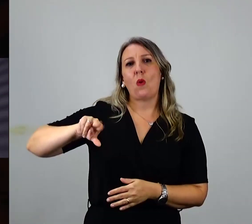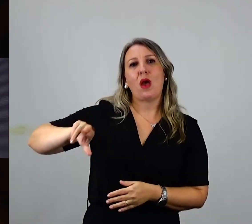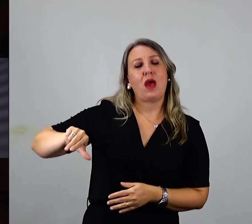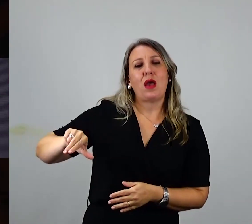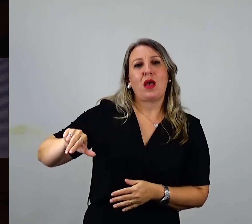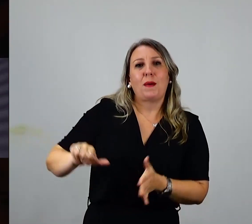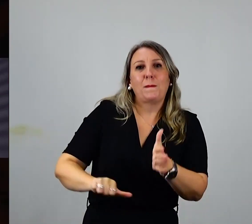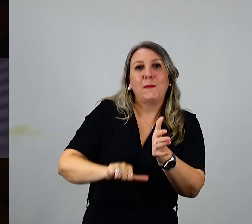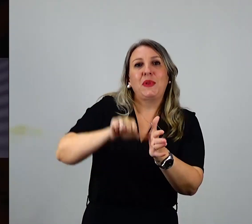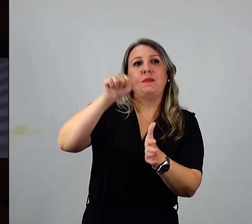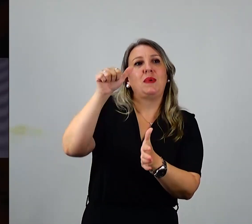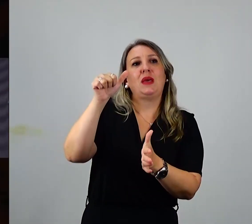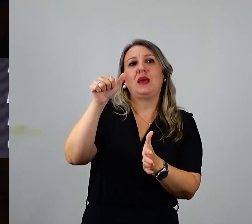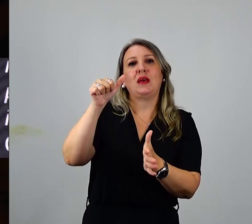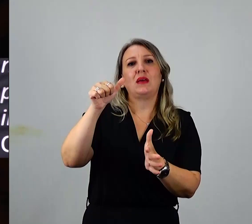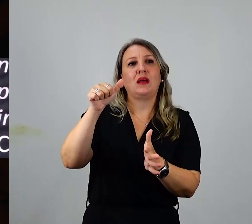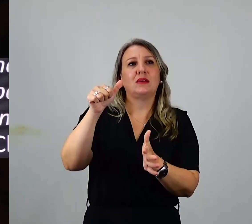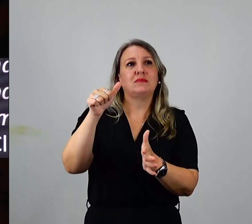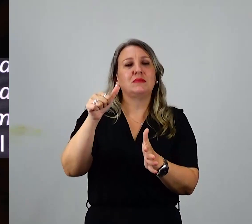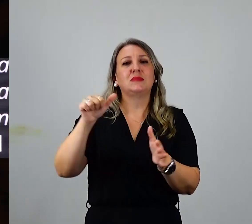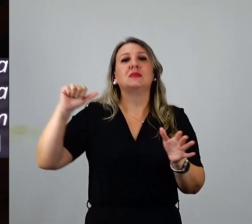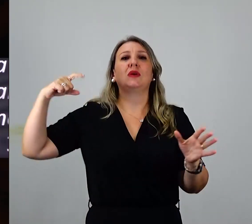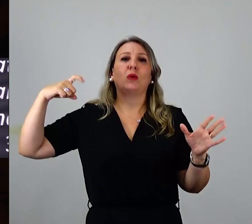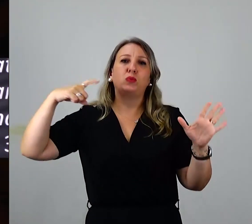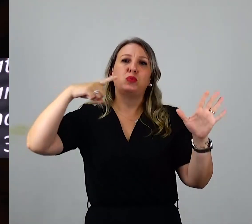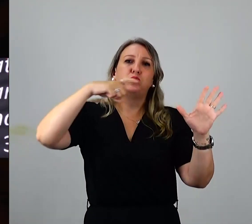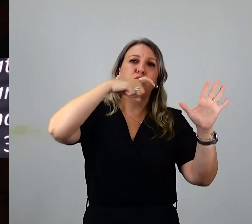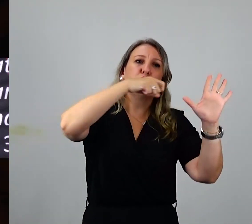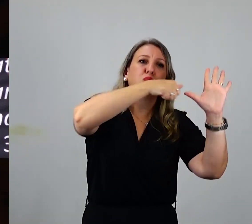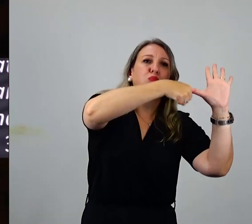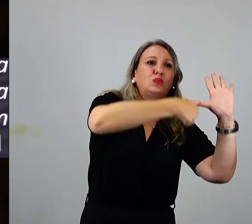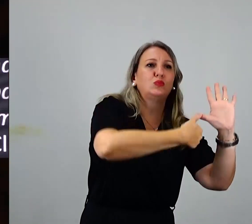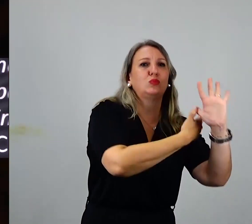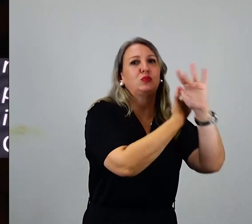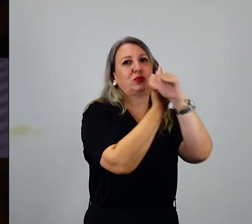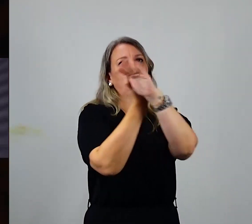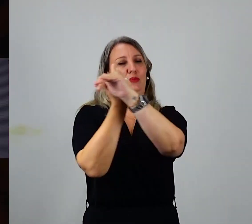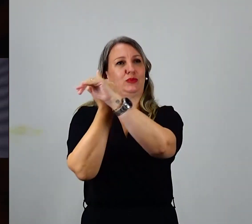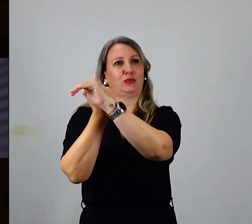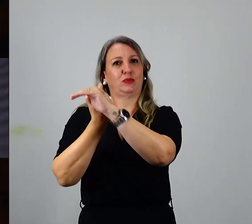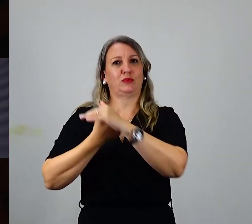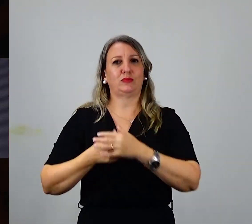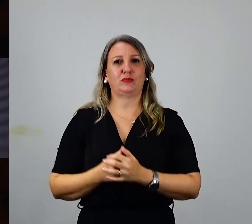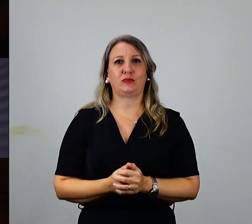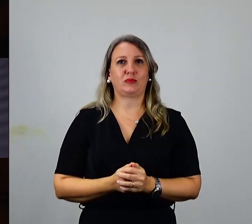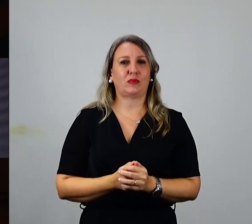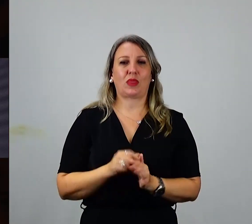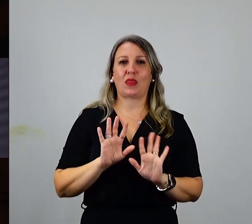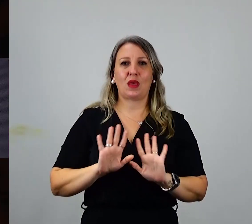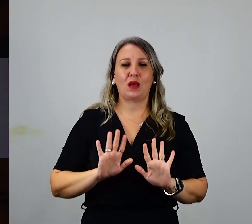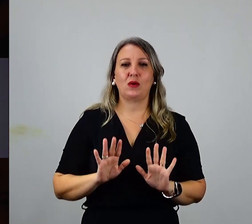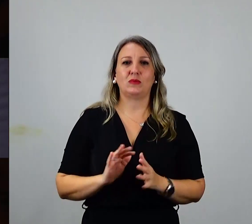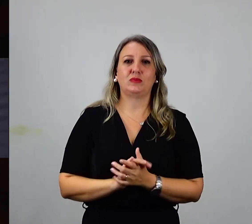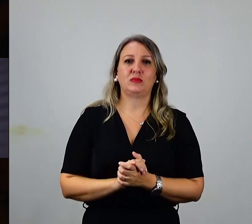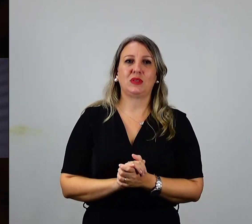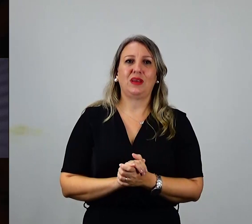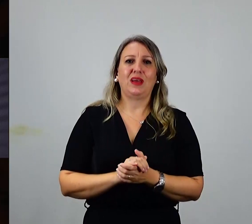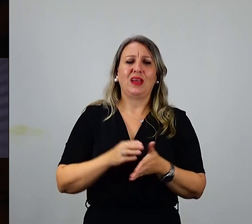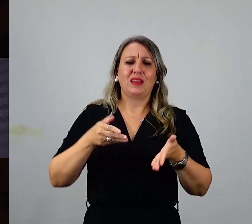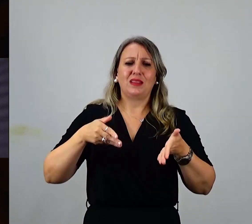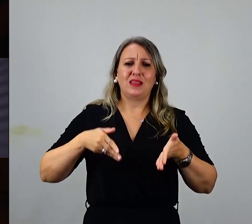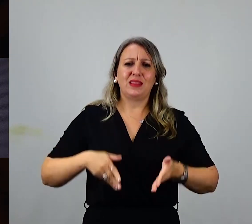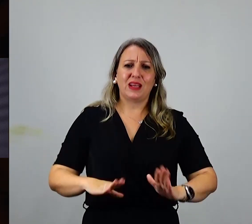vídeo que mostra que, desde que ela nasce, a lagarta faz uma coisa